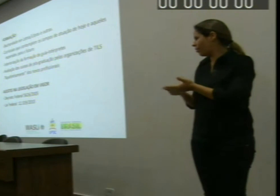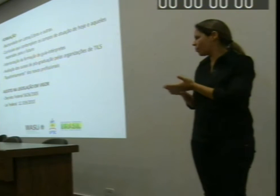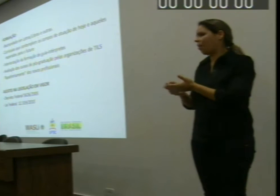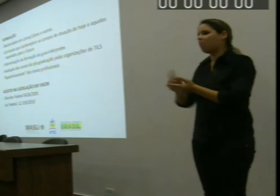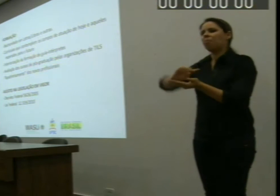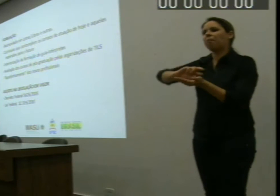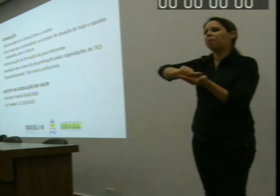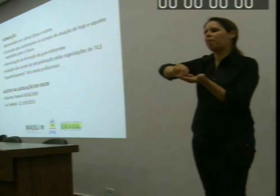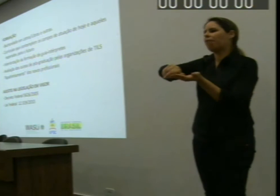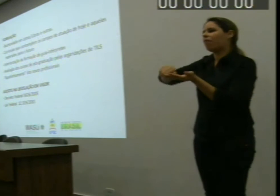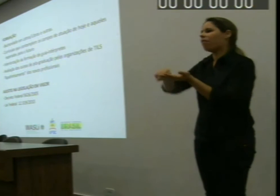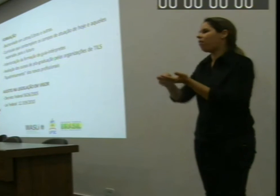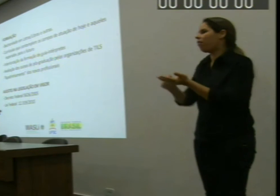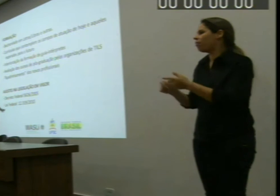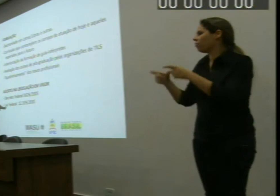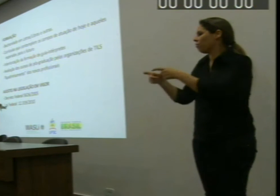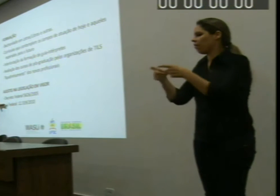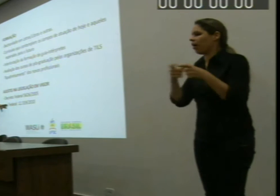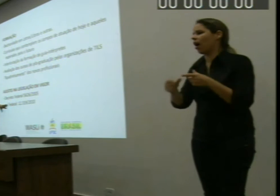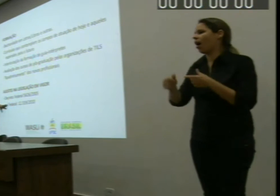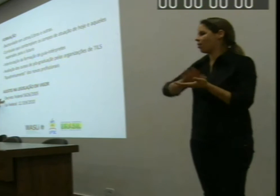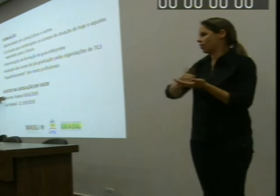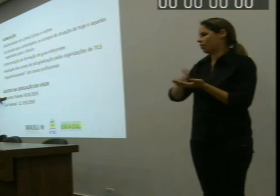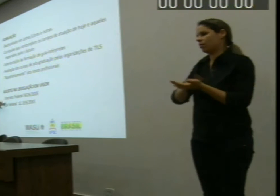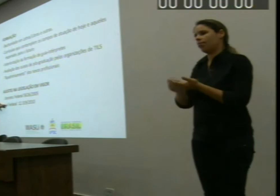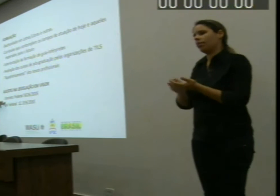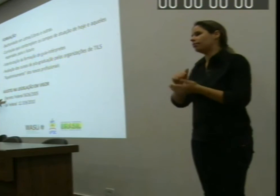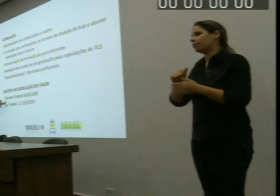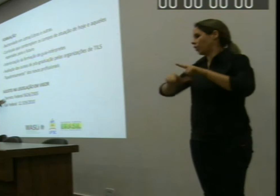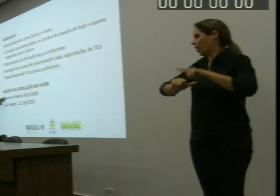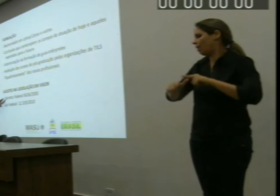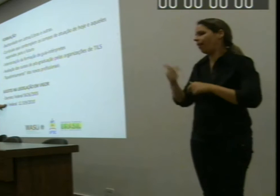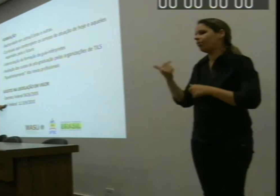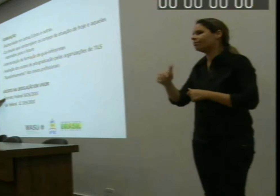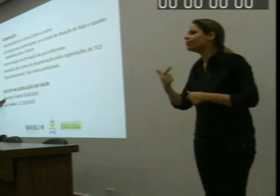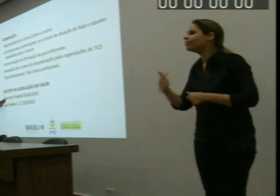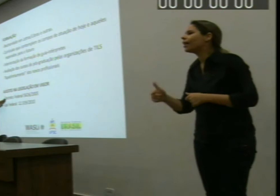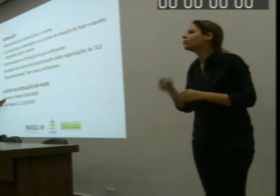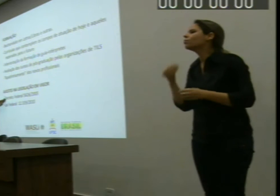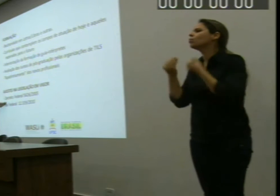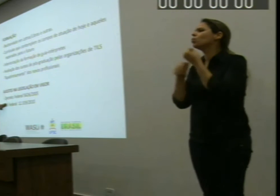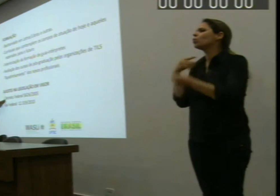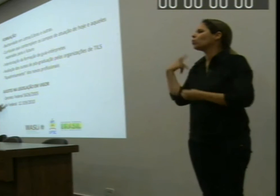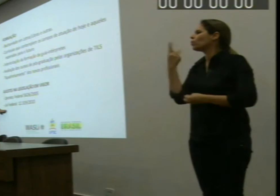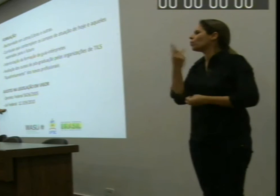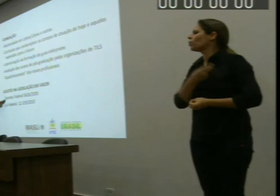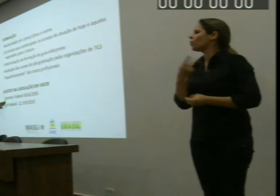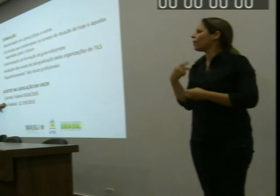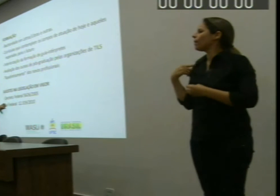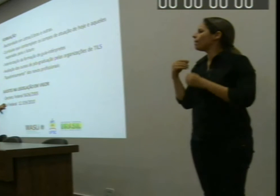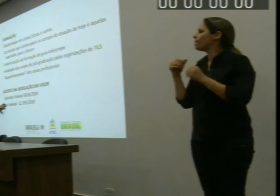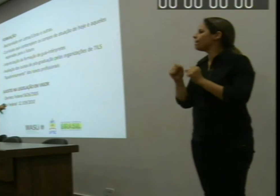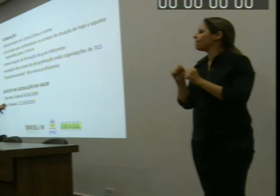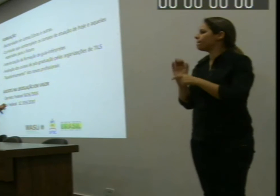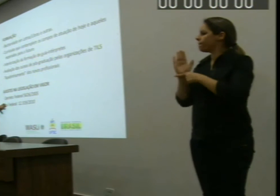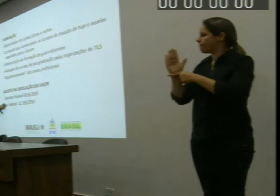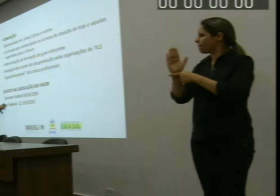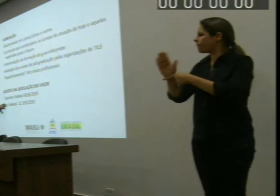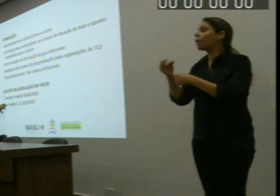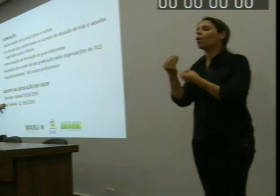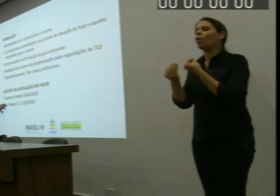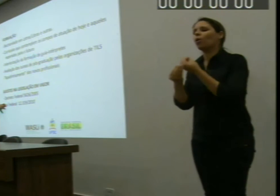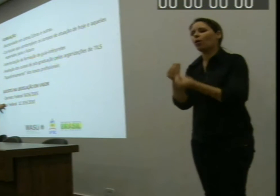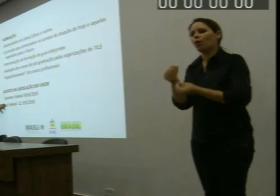outras áreas de atuação dos intérpretes Então qual é a nossa contribuição para isso Qual é a nossa contribuição para essas